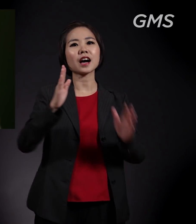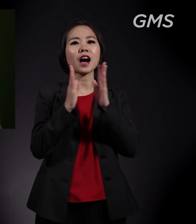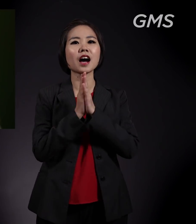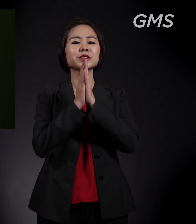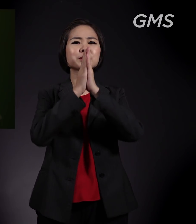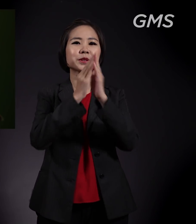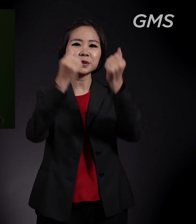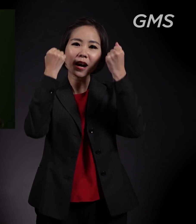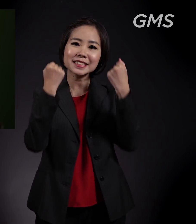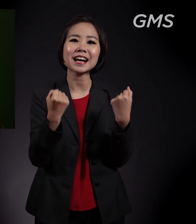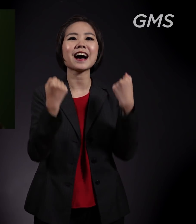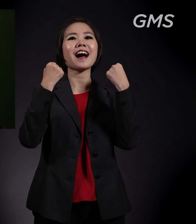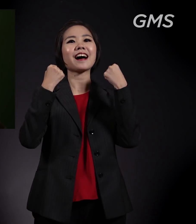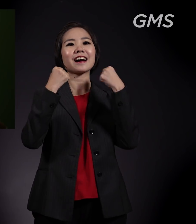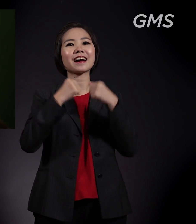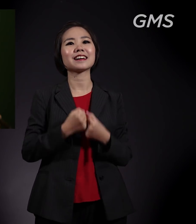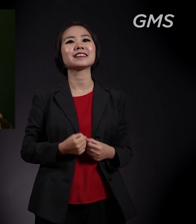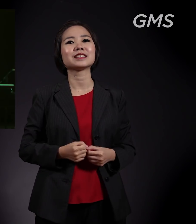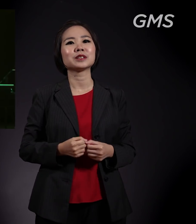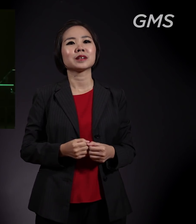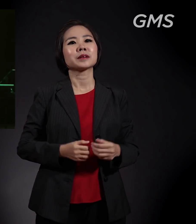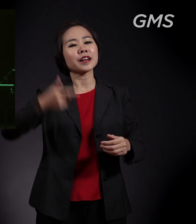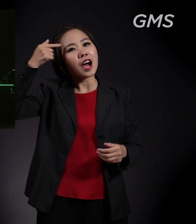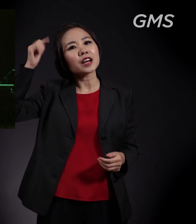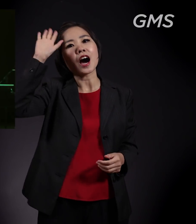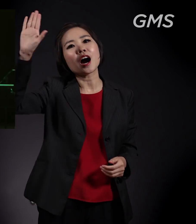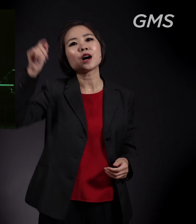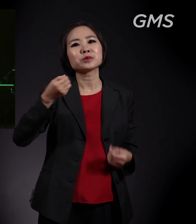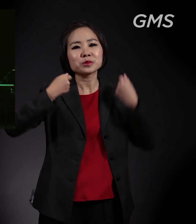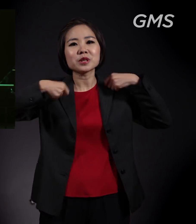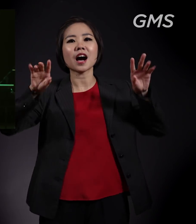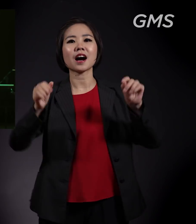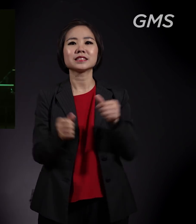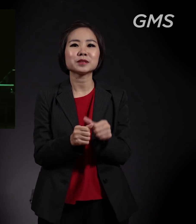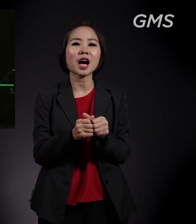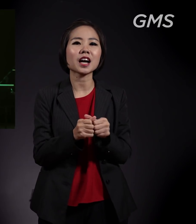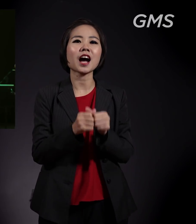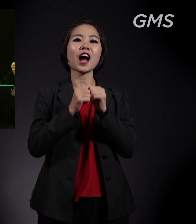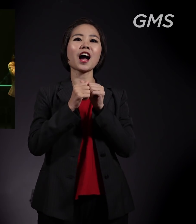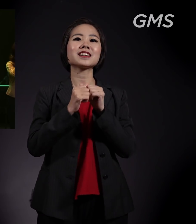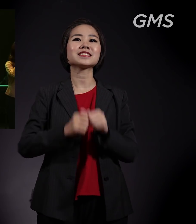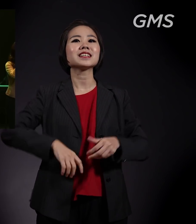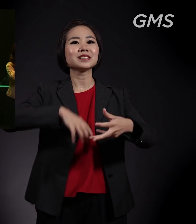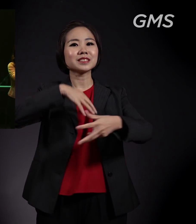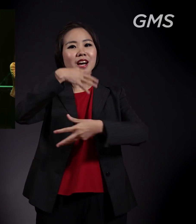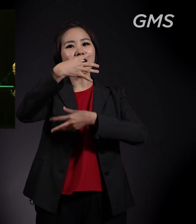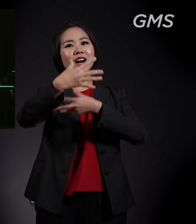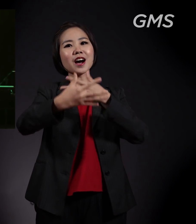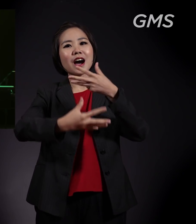hormat dan kuasa, sebab kau telah ciptakan